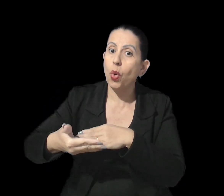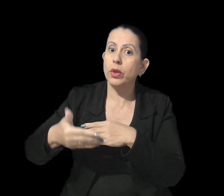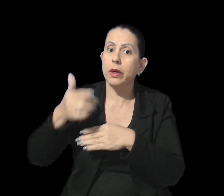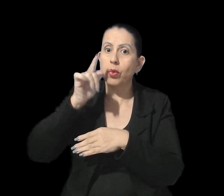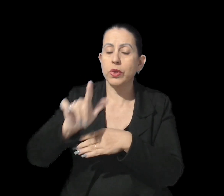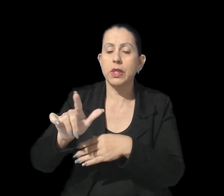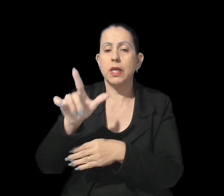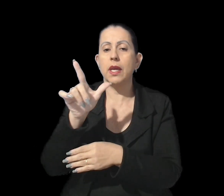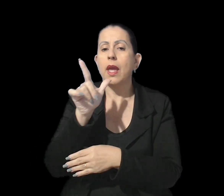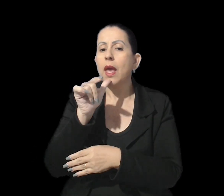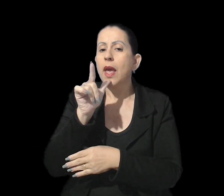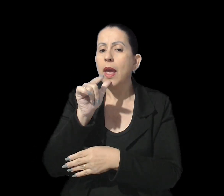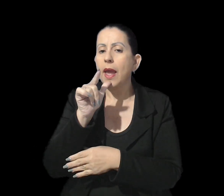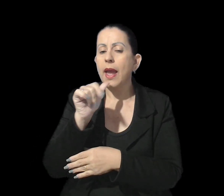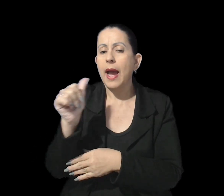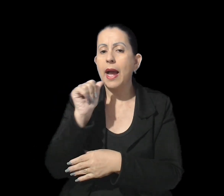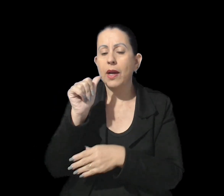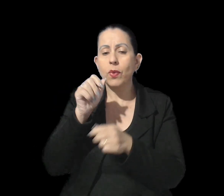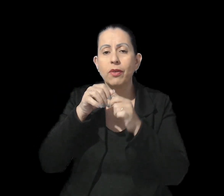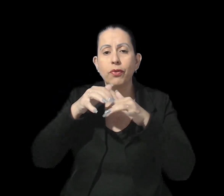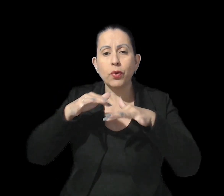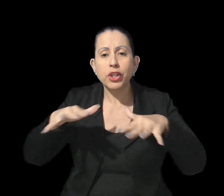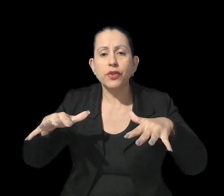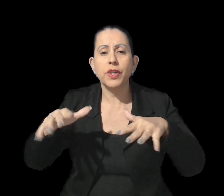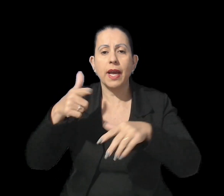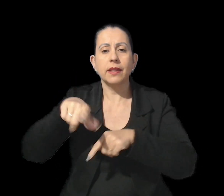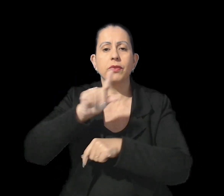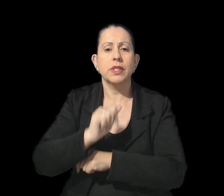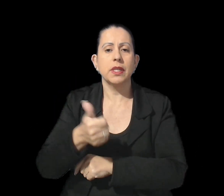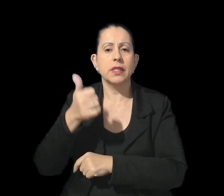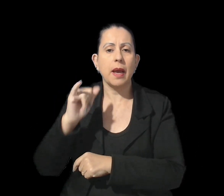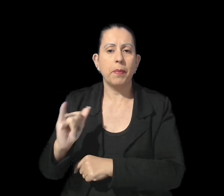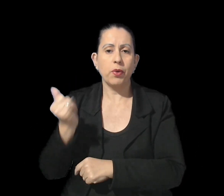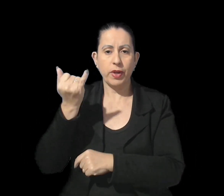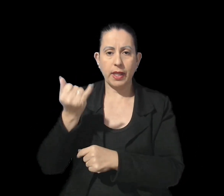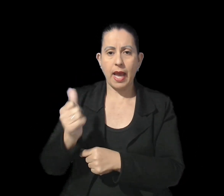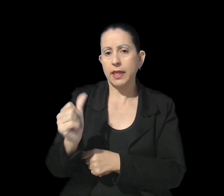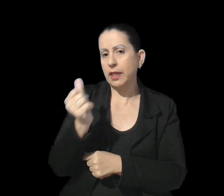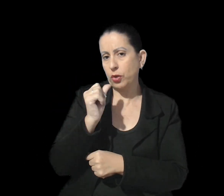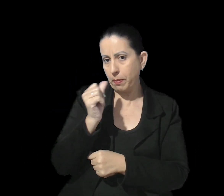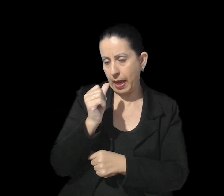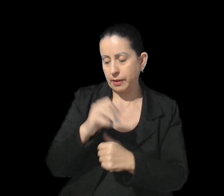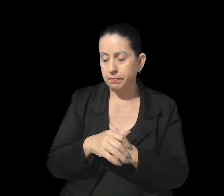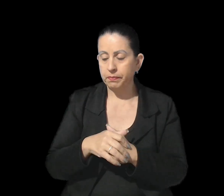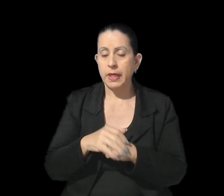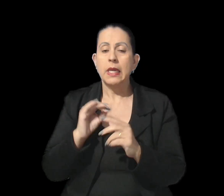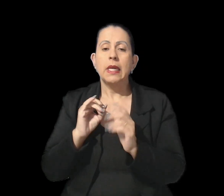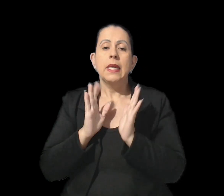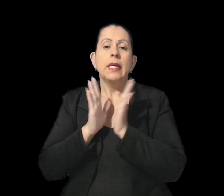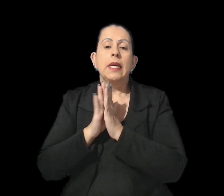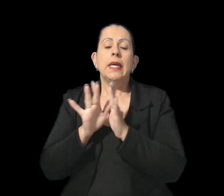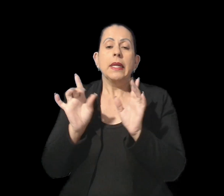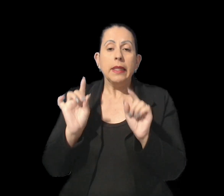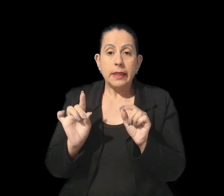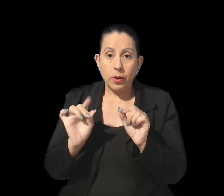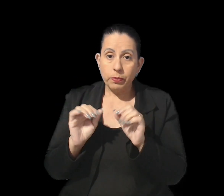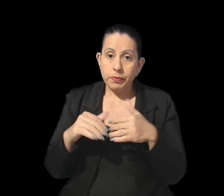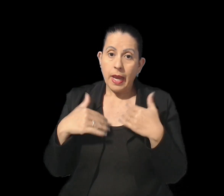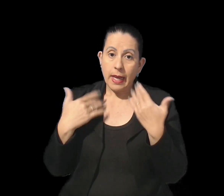toda conseguir a água fluidificada vocês aproveitarem e tomarem. Então,